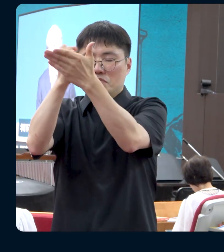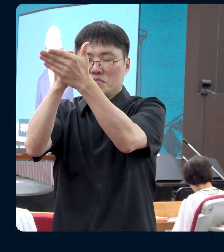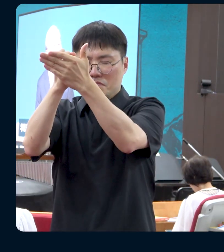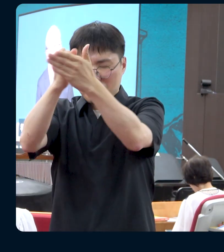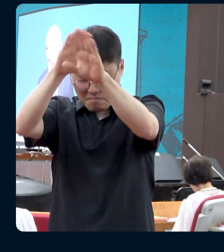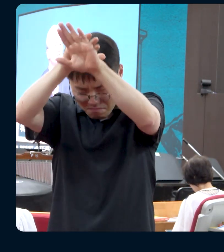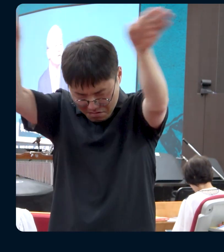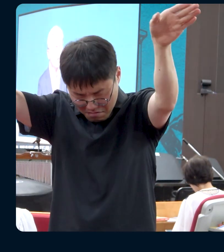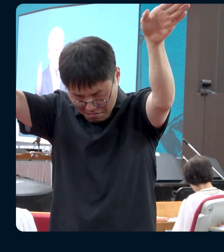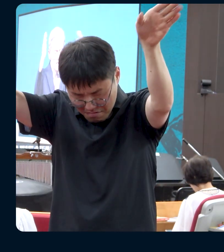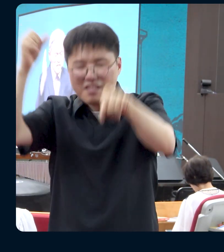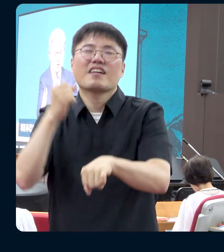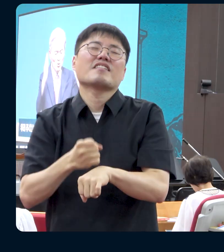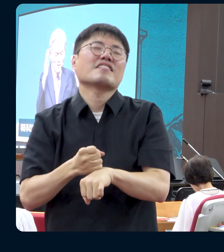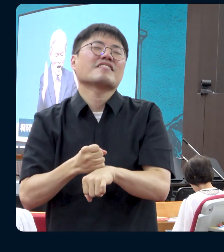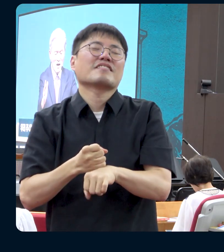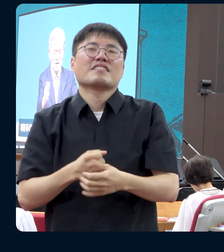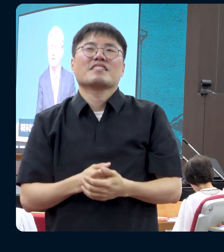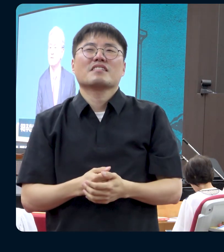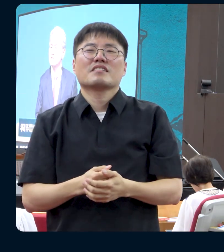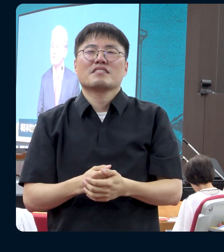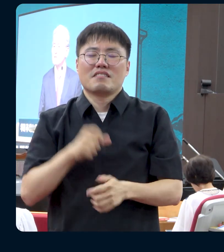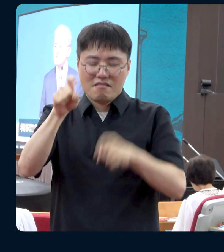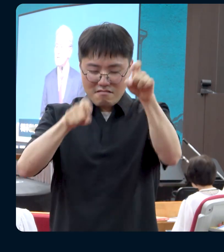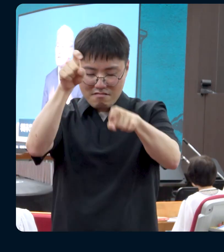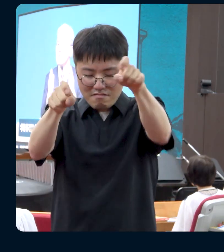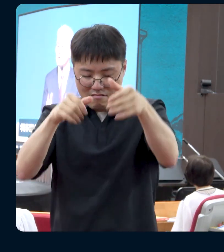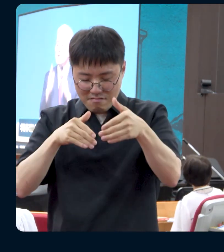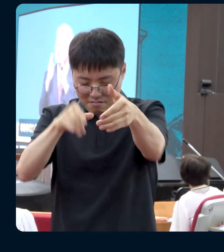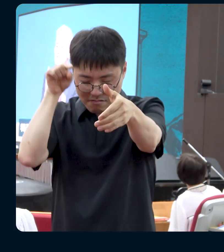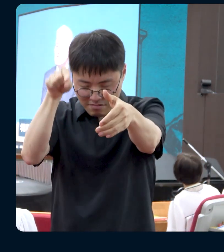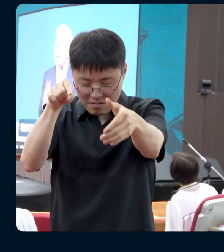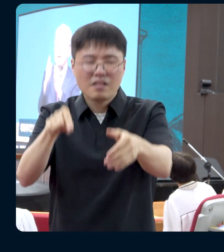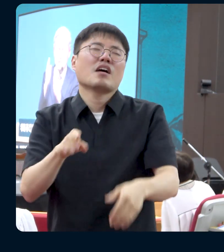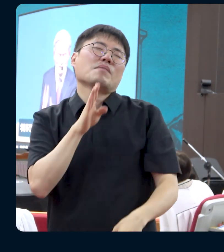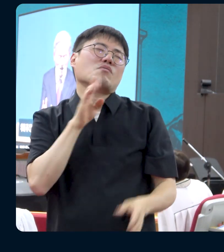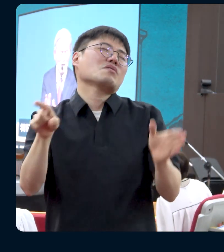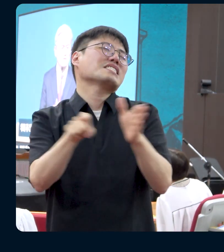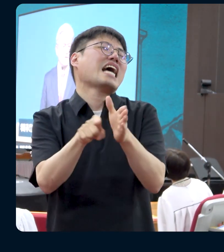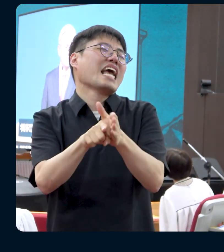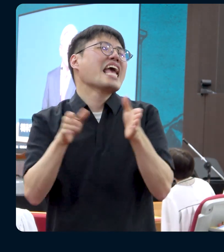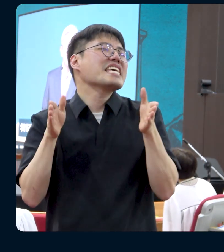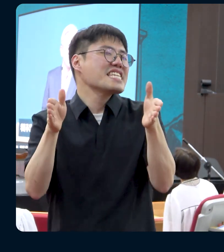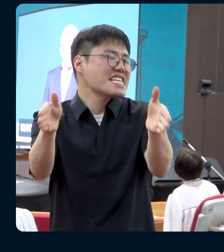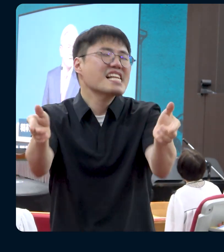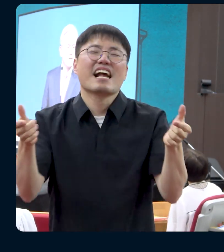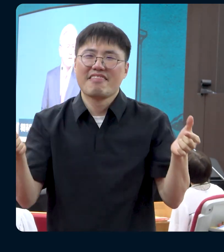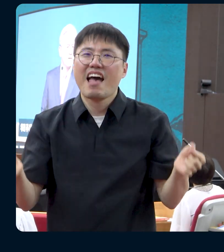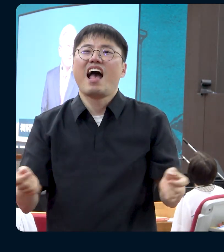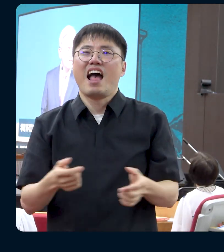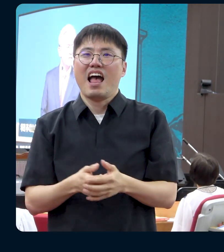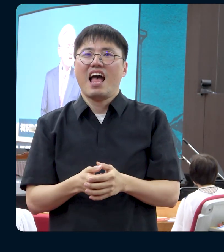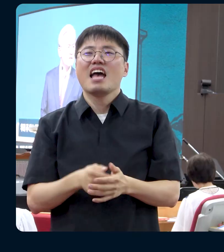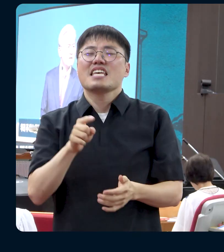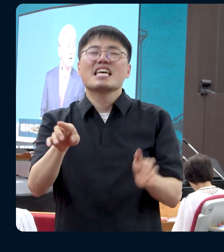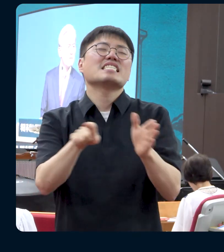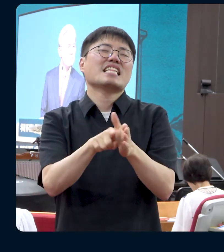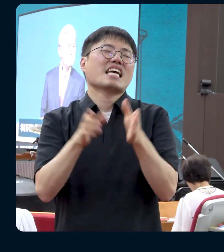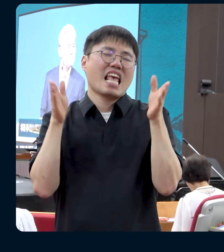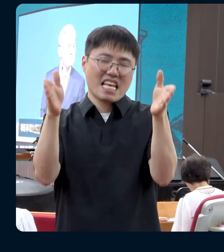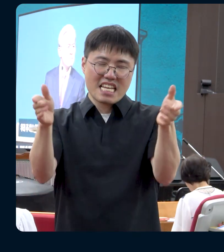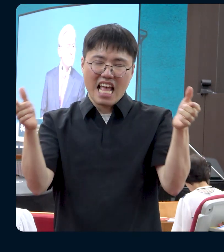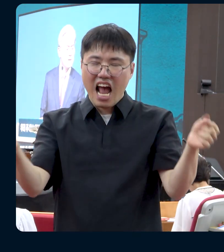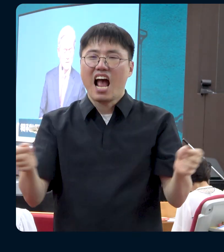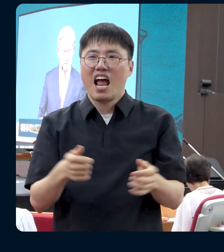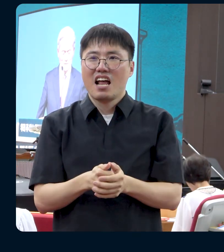십자가에 못 박아 처리하면서 그것을, 그러면서 이기고 나아가는 것, 이게 바로 신앙의 길이다 하는 것이죠. 이게